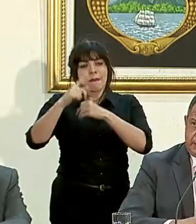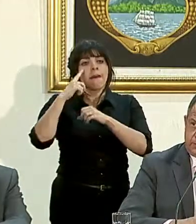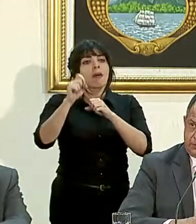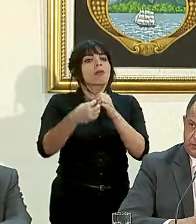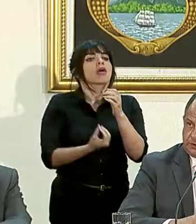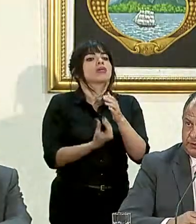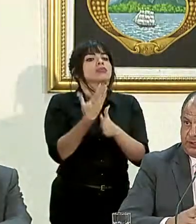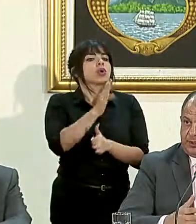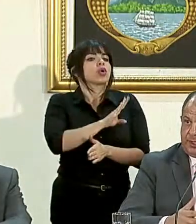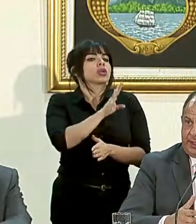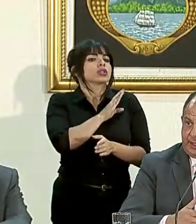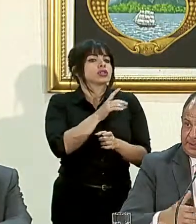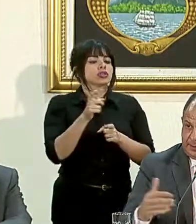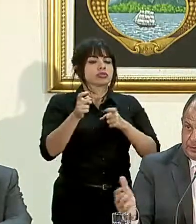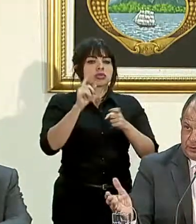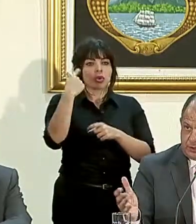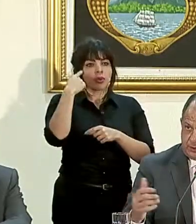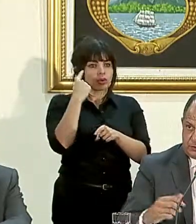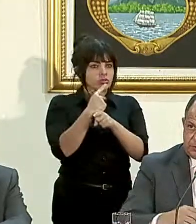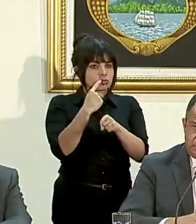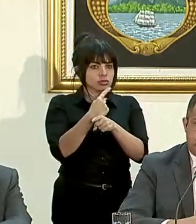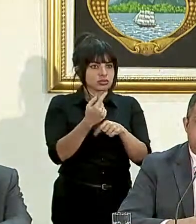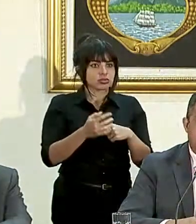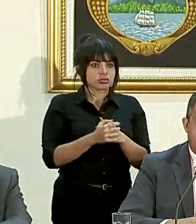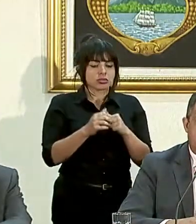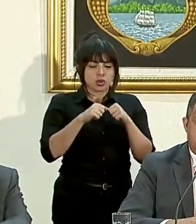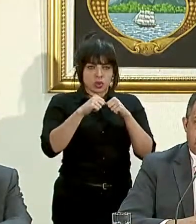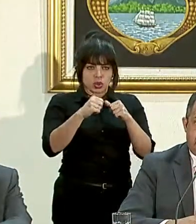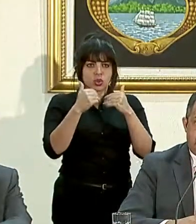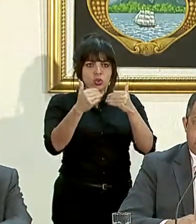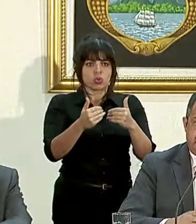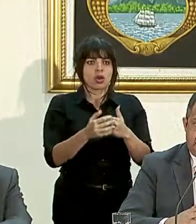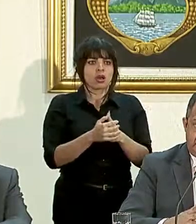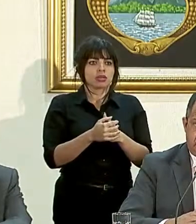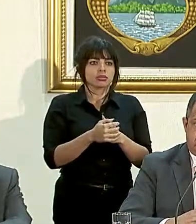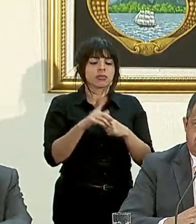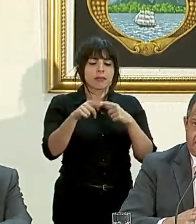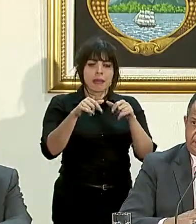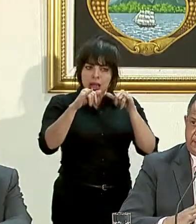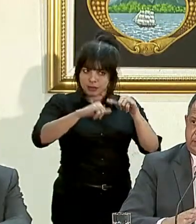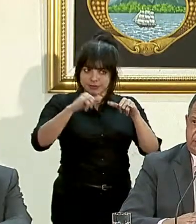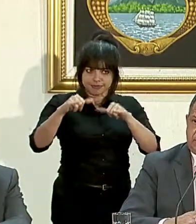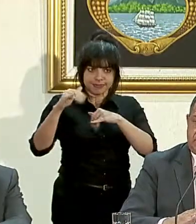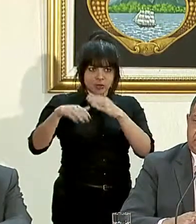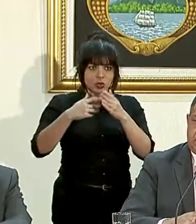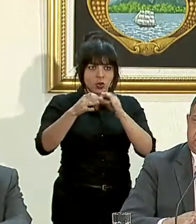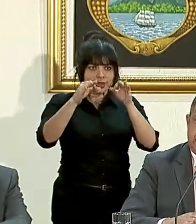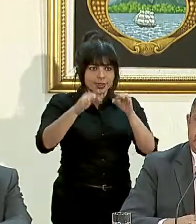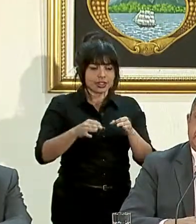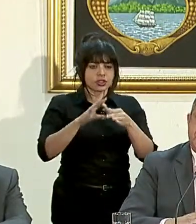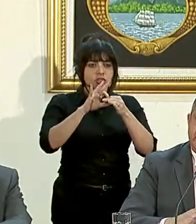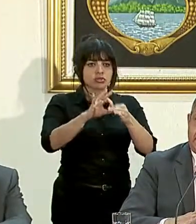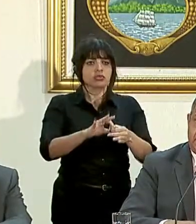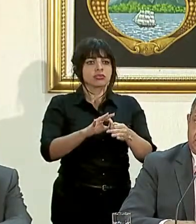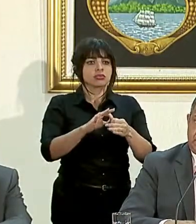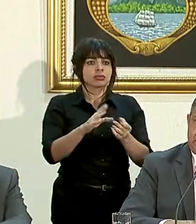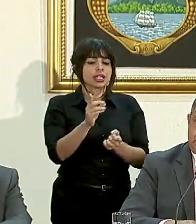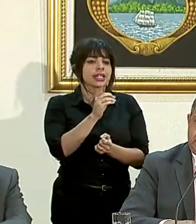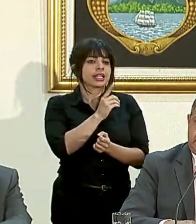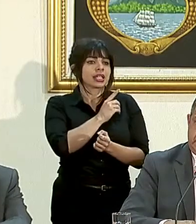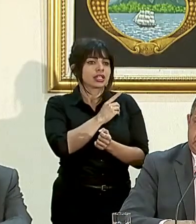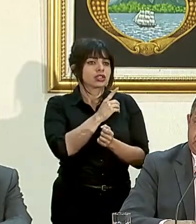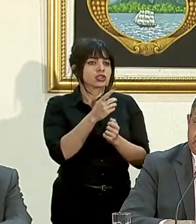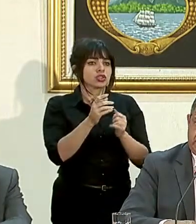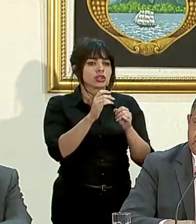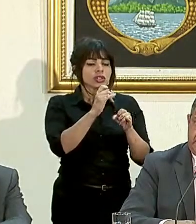generar condiciones de gobernabilidad en este periodo que continúa. Se están manteniendo todas las decisiones en lo que toca a direcciones